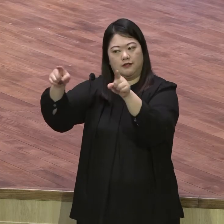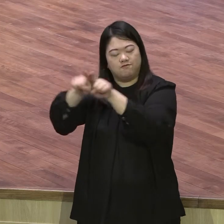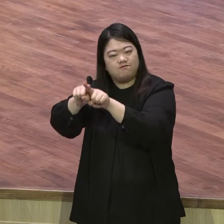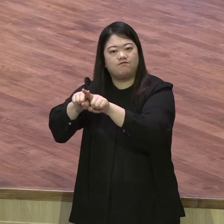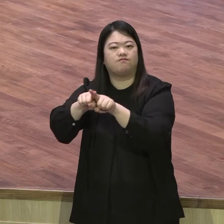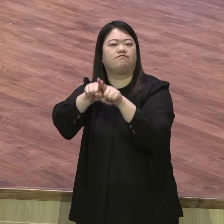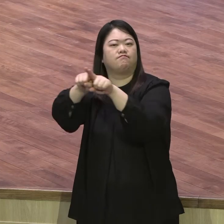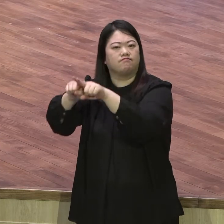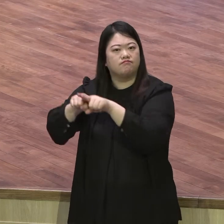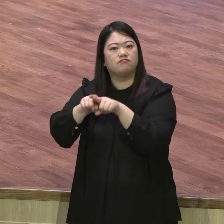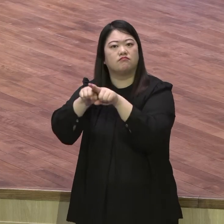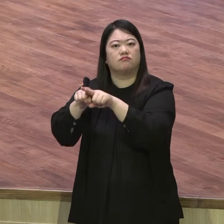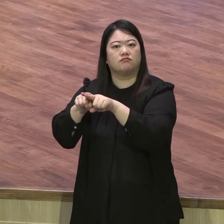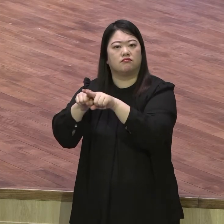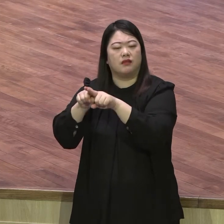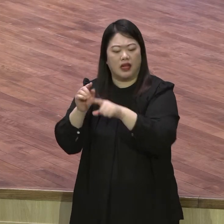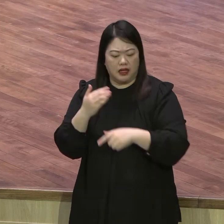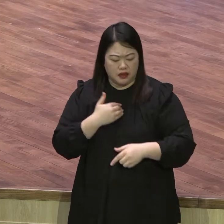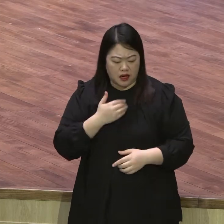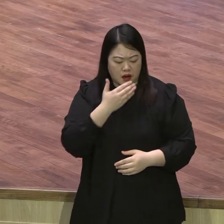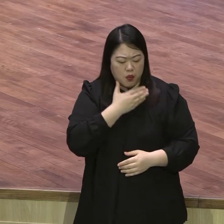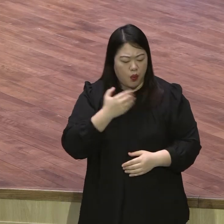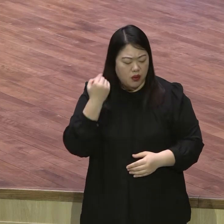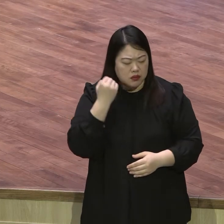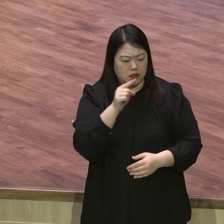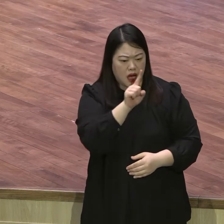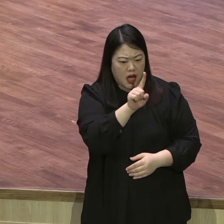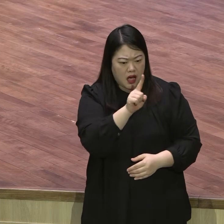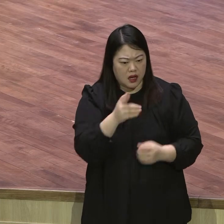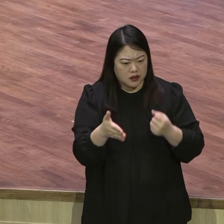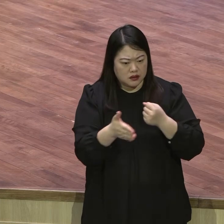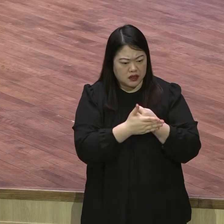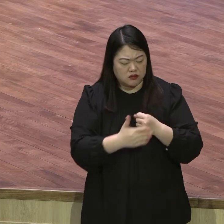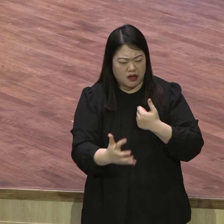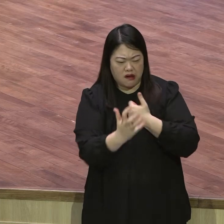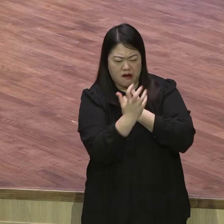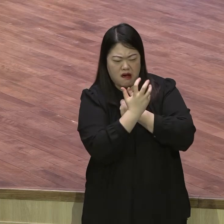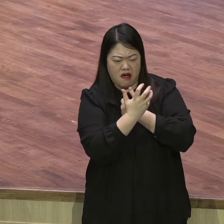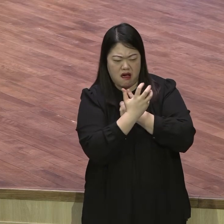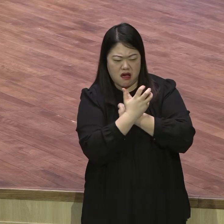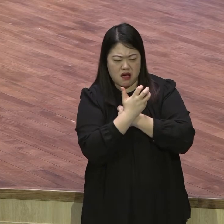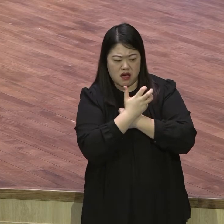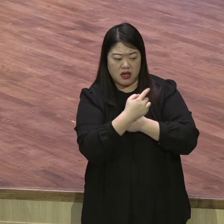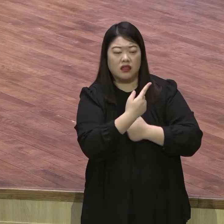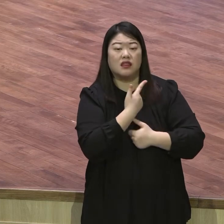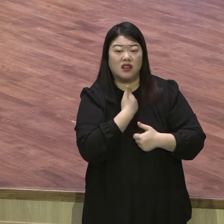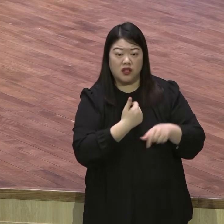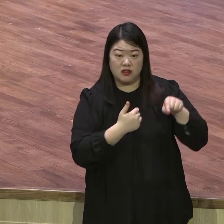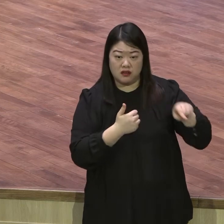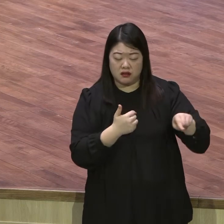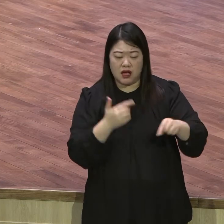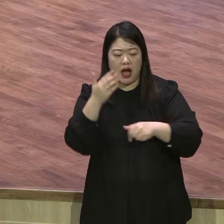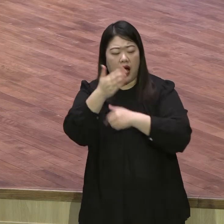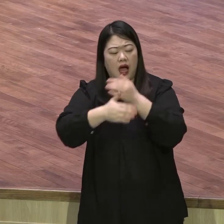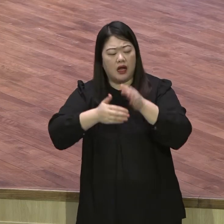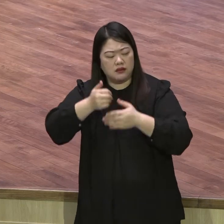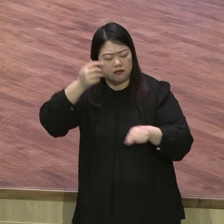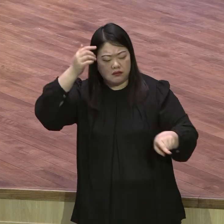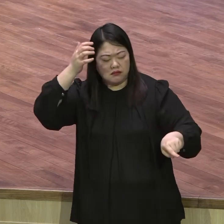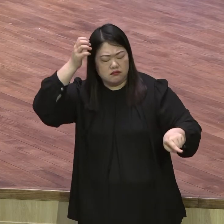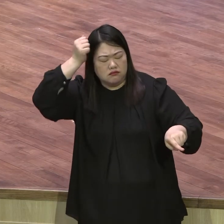복음 때문에 여러분이 받았던 어려움을 하나님께서 다 기억하고 계신다는 사실을 놓치면 안 돼요. 복음 때문에,